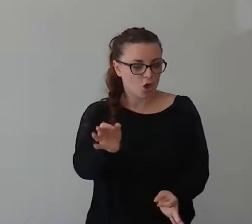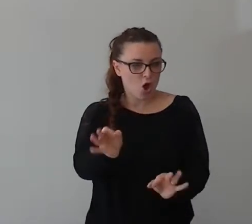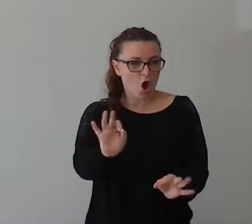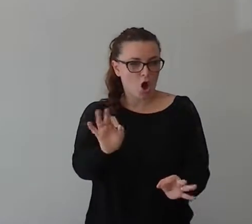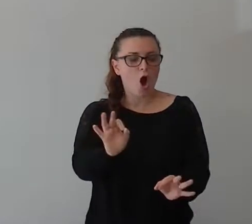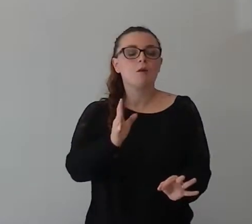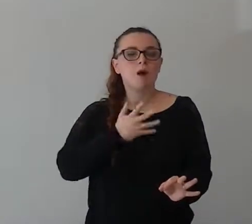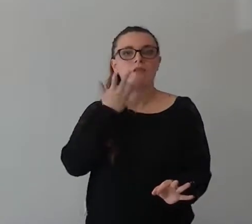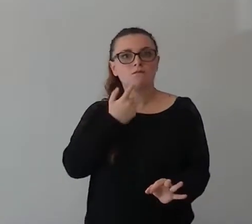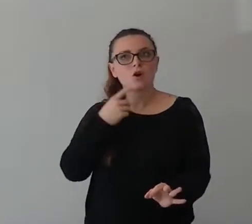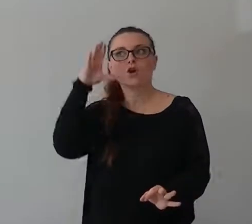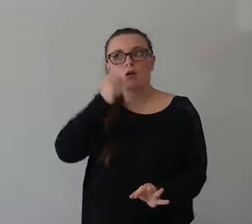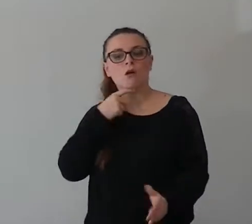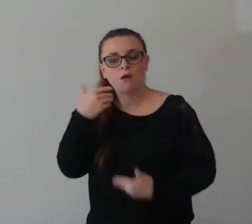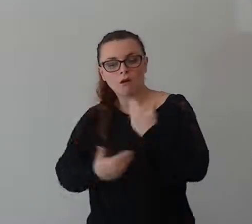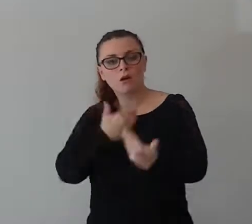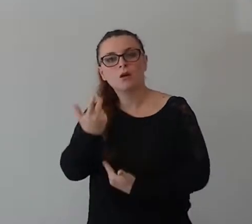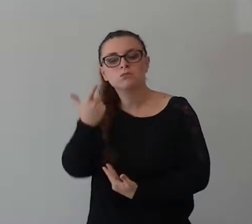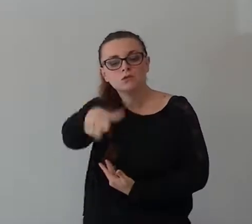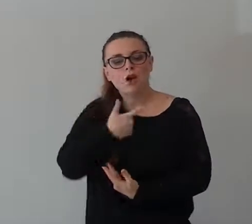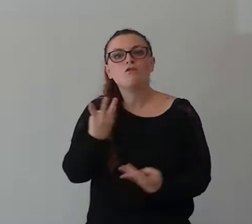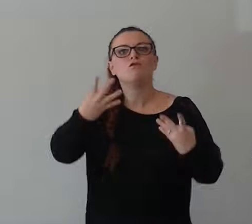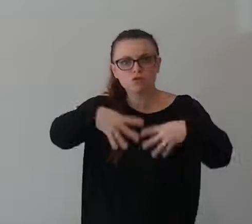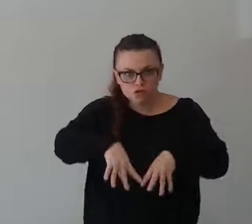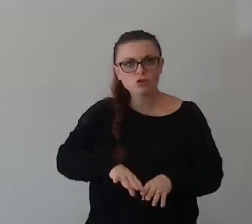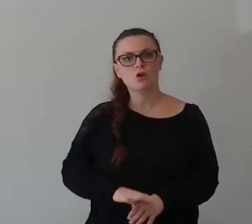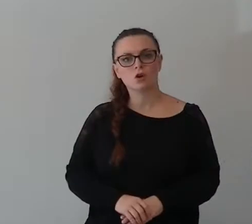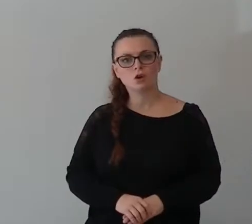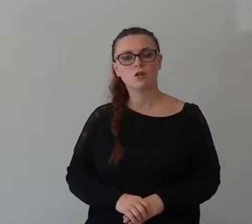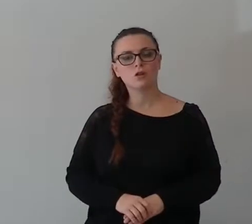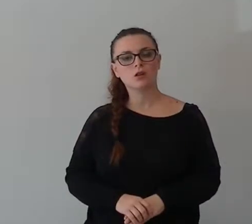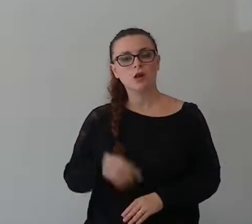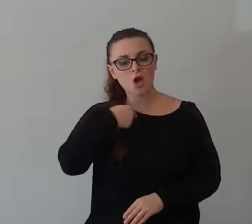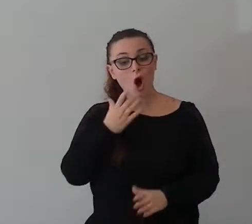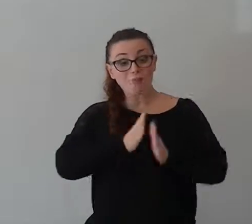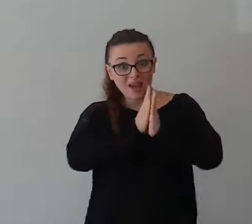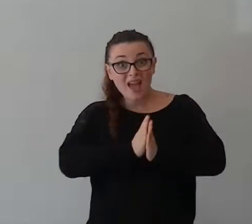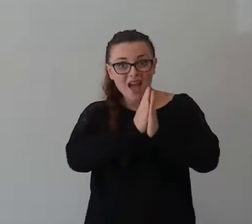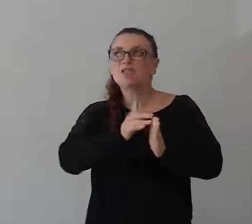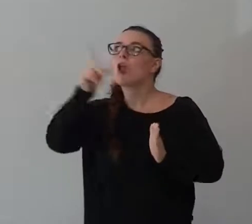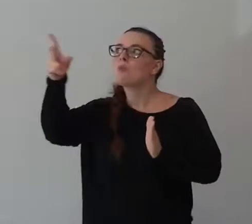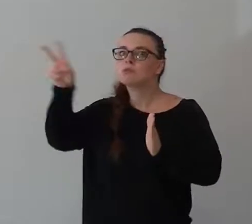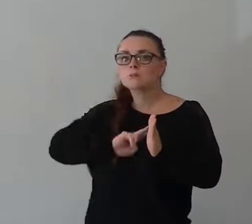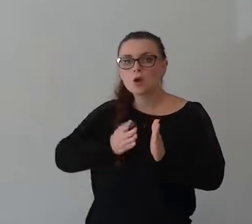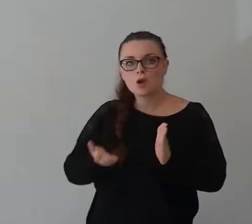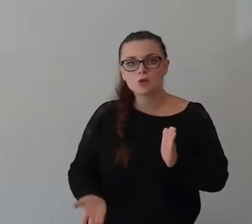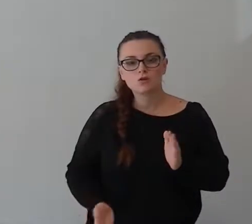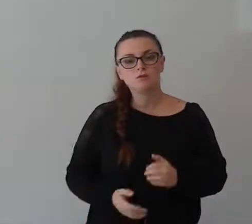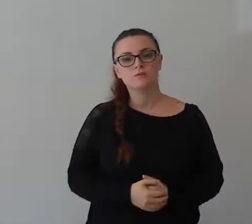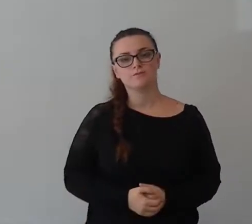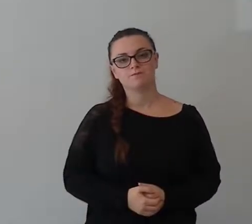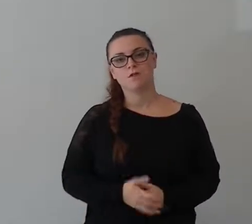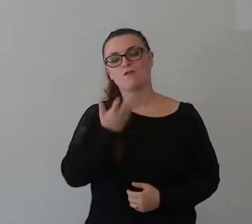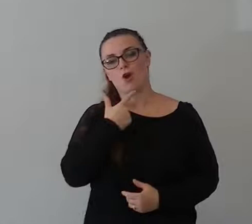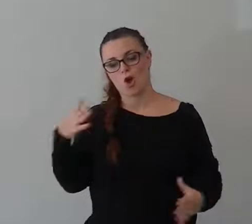Però, oh, funziona. Ho pregato e lui mi ha esaudito. In